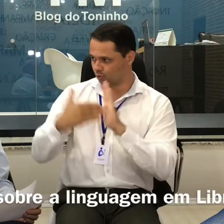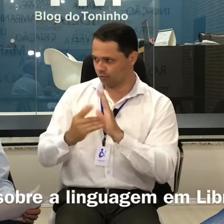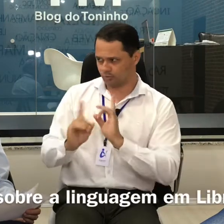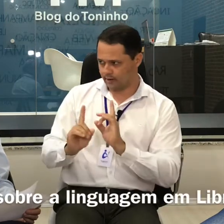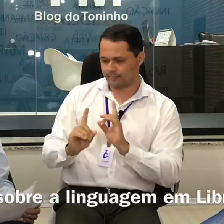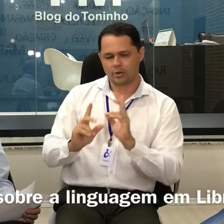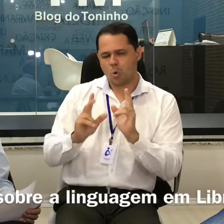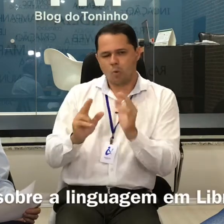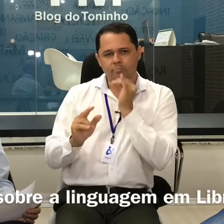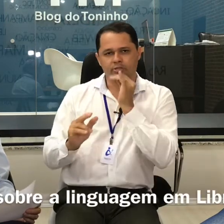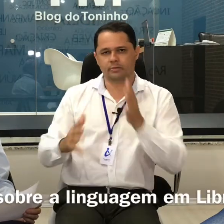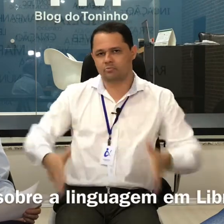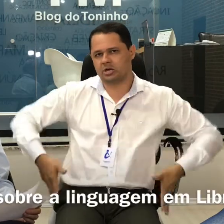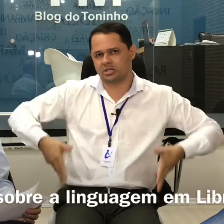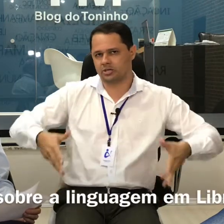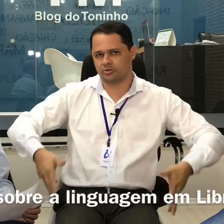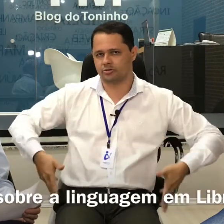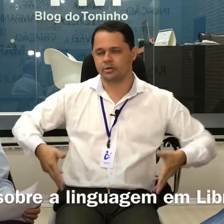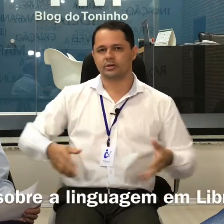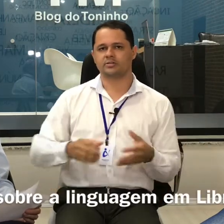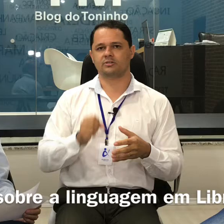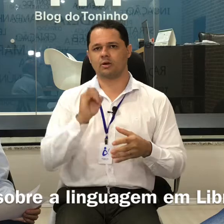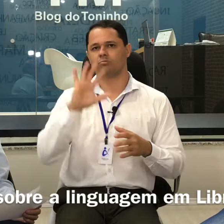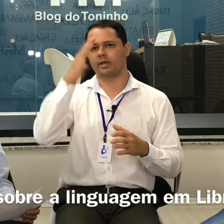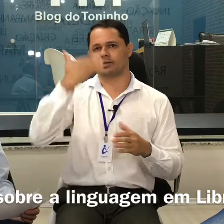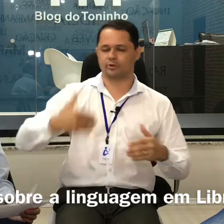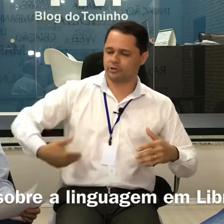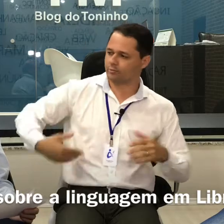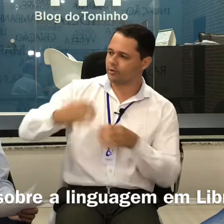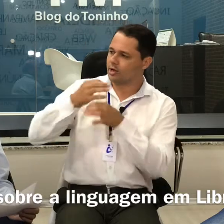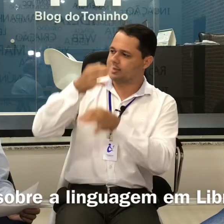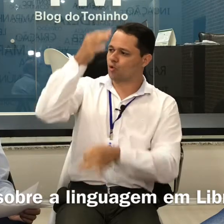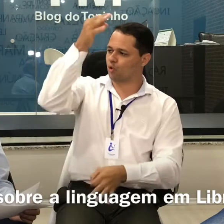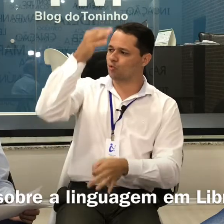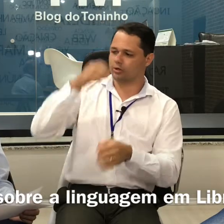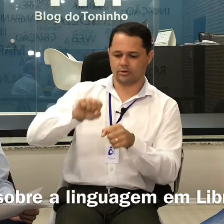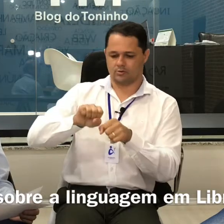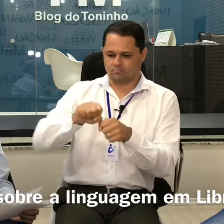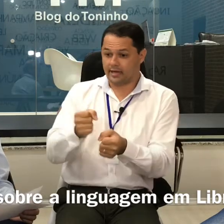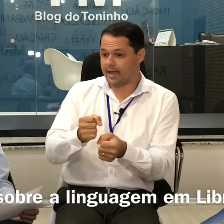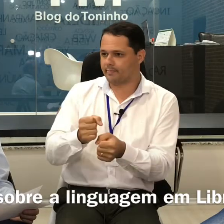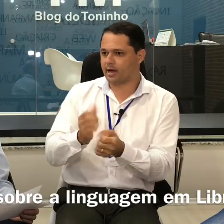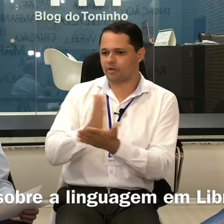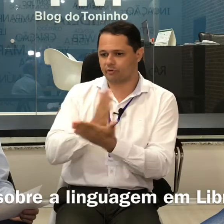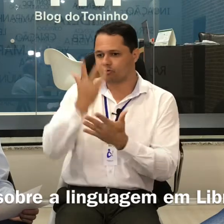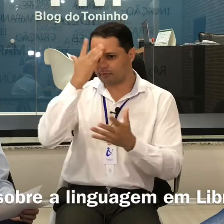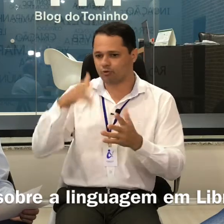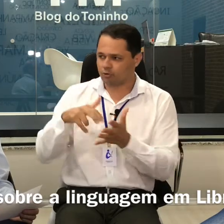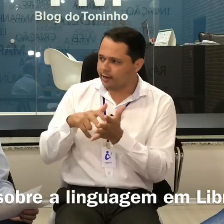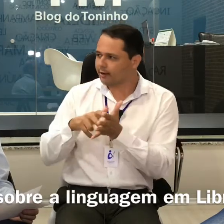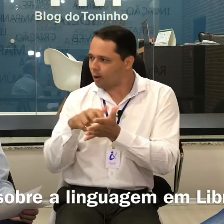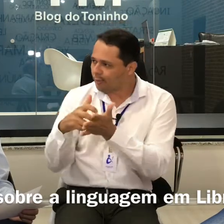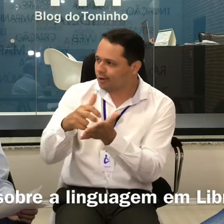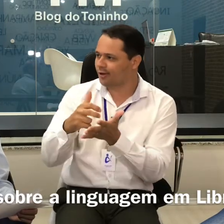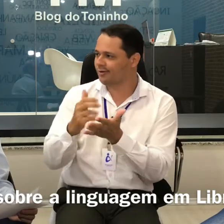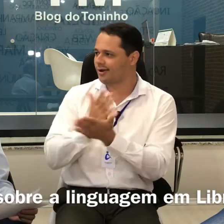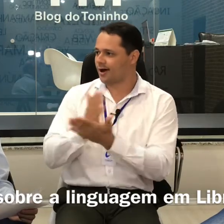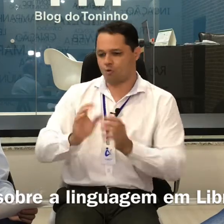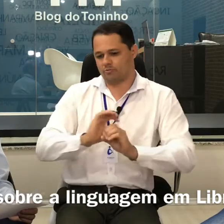Não é. Como, por exemplo, um cadeirante. Se acontece, por exemplo, na coluna, quebra, às vezes algumas pessoas conseguem andar um pouquinho, algumas não